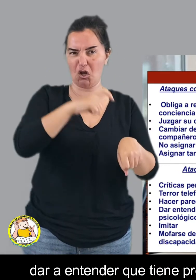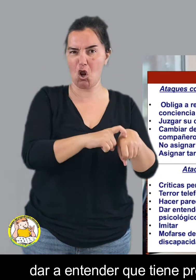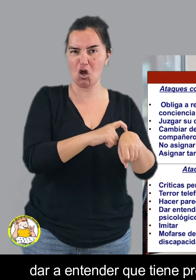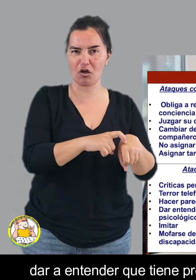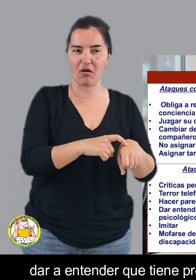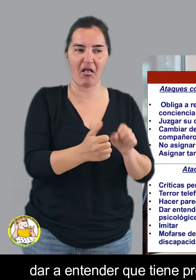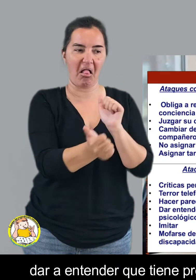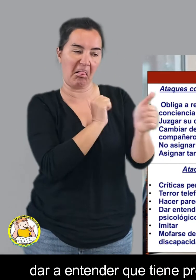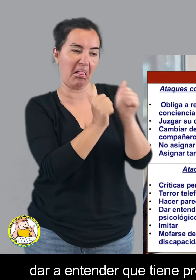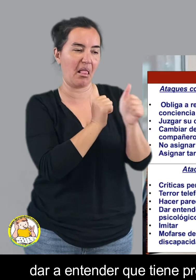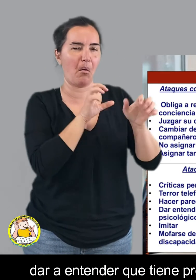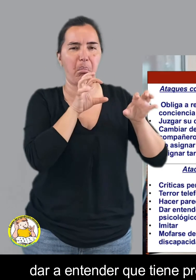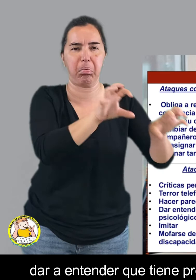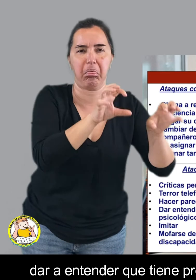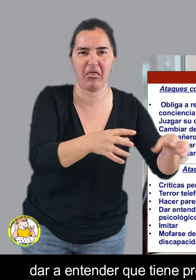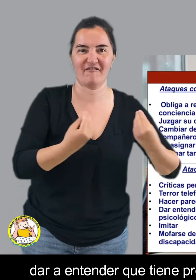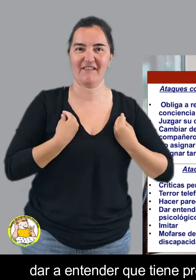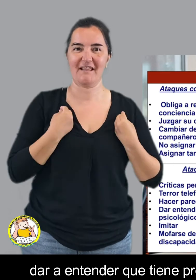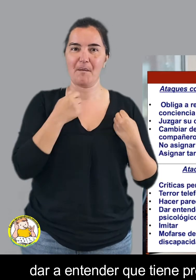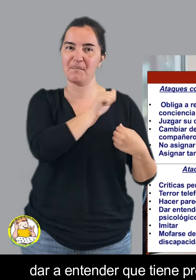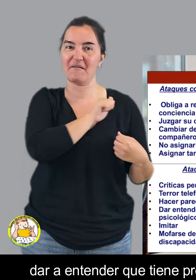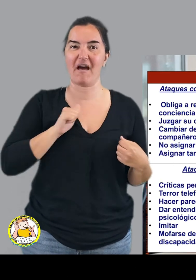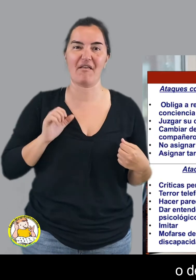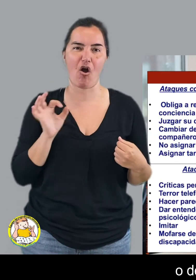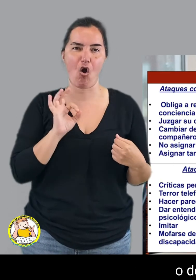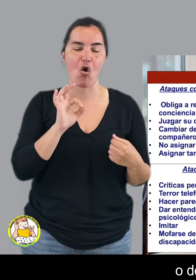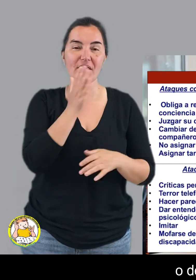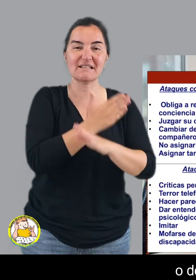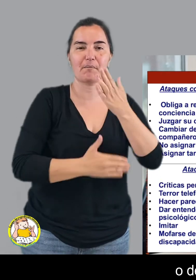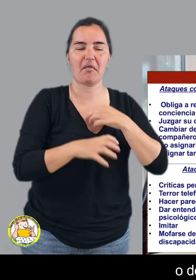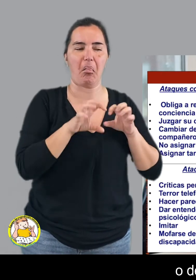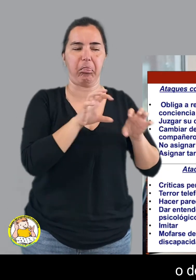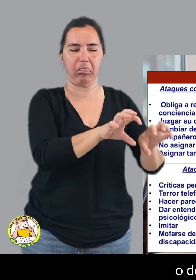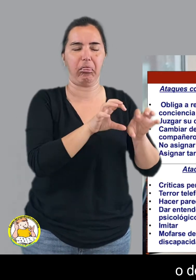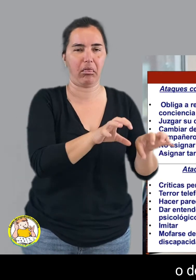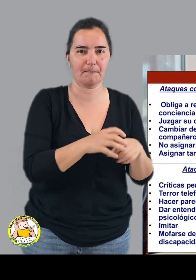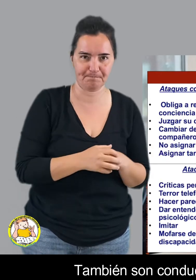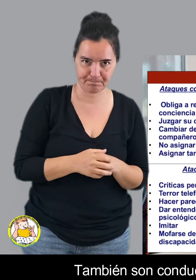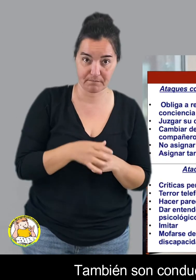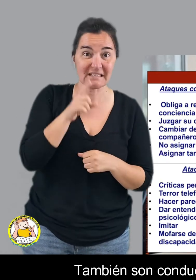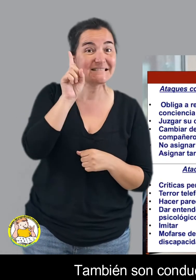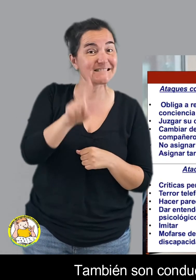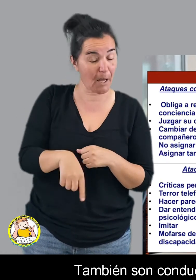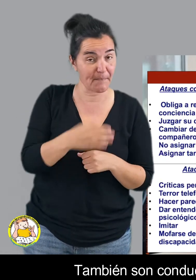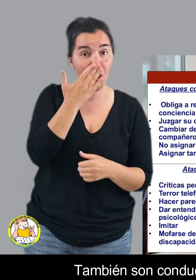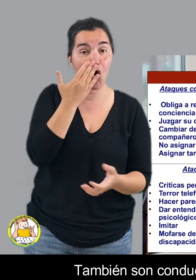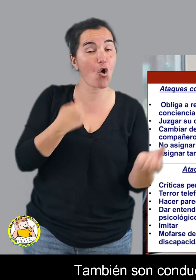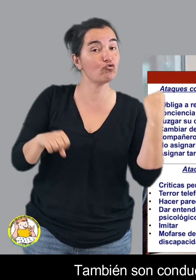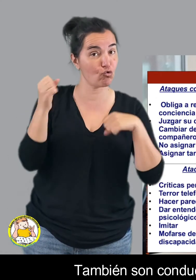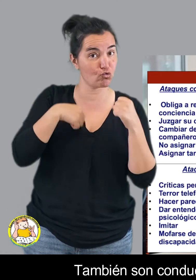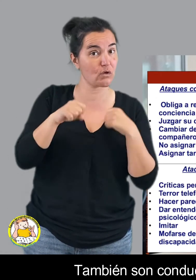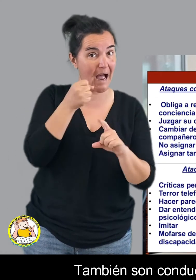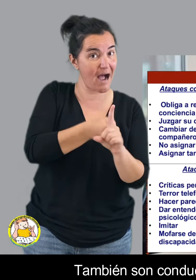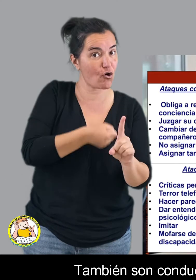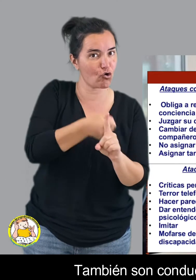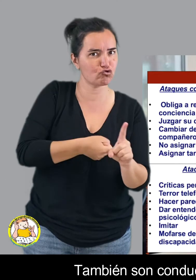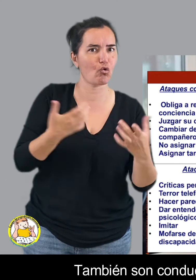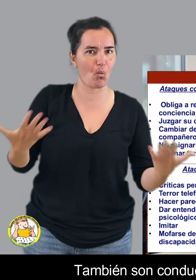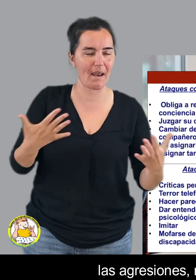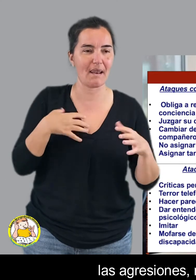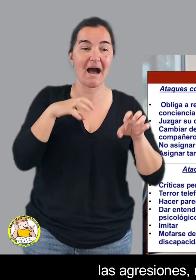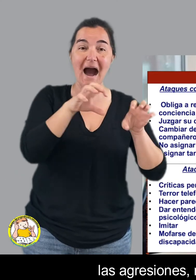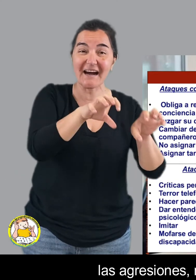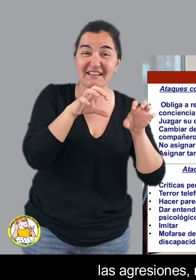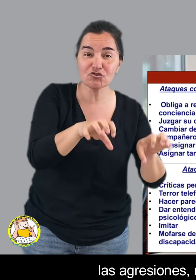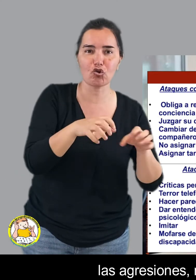problemas psicológicos, imitarle, mofarse de su vida privada o de sus discapacidades. También son conductas incluidas dentro del acoso